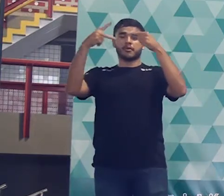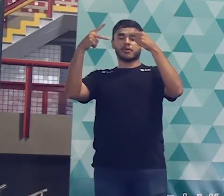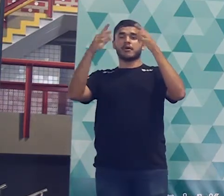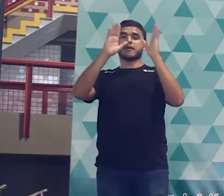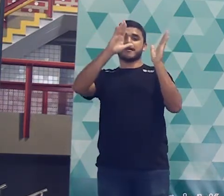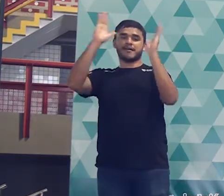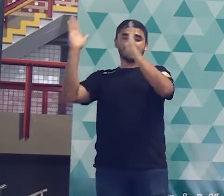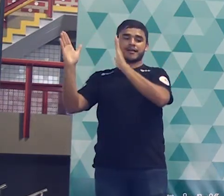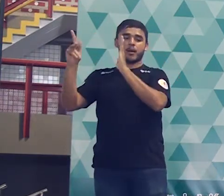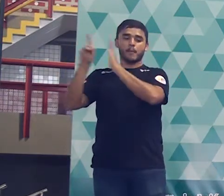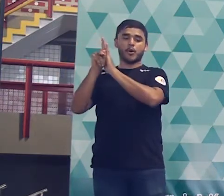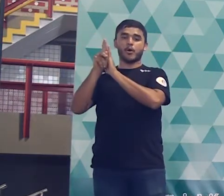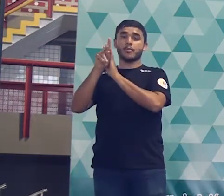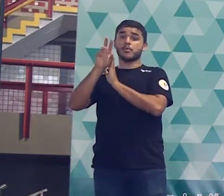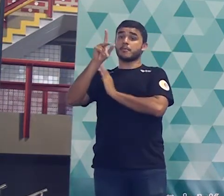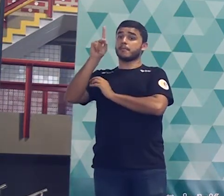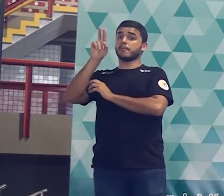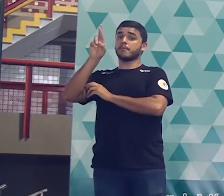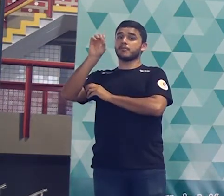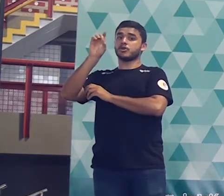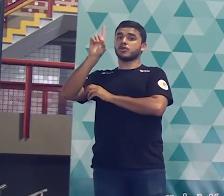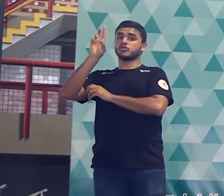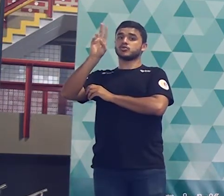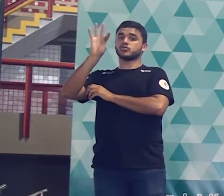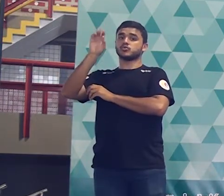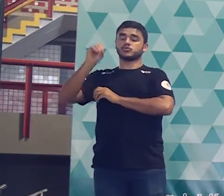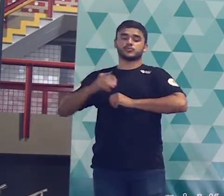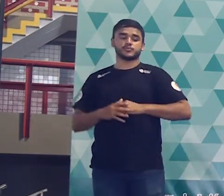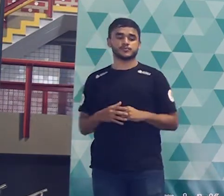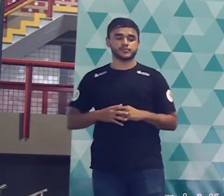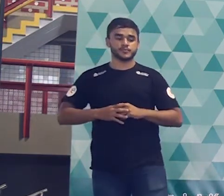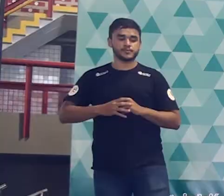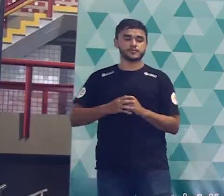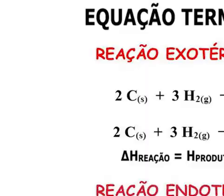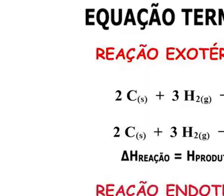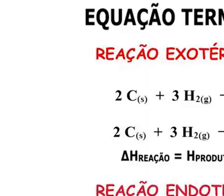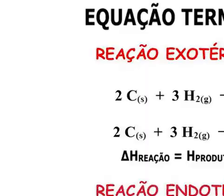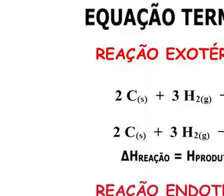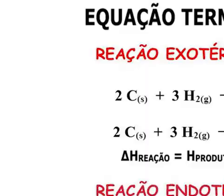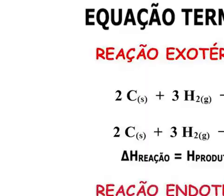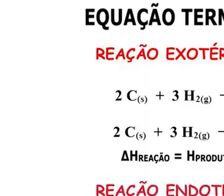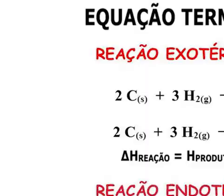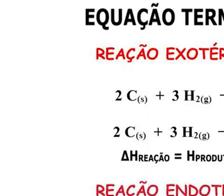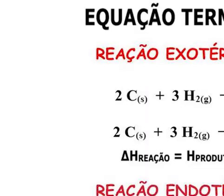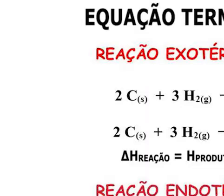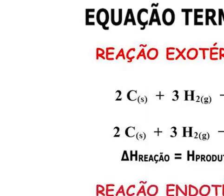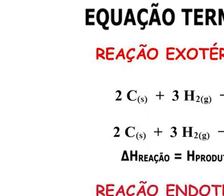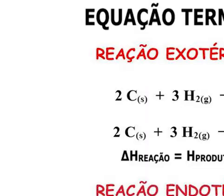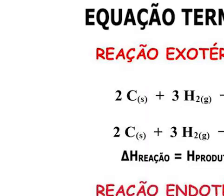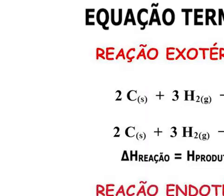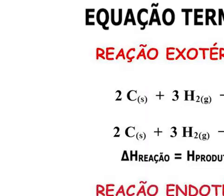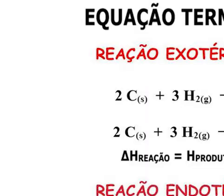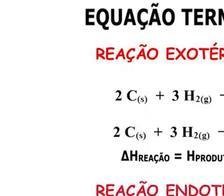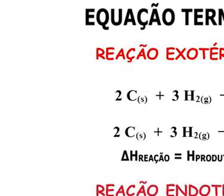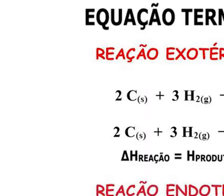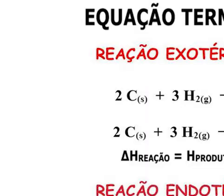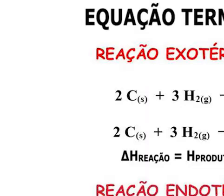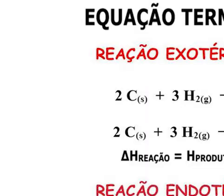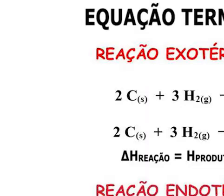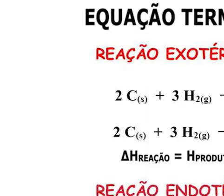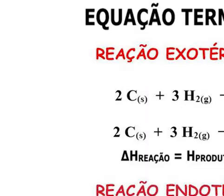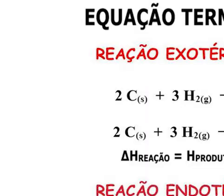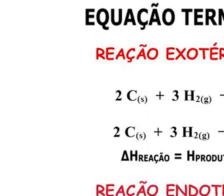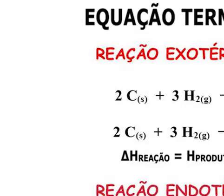não vão conseguir, porque vocês estão preparados. Olha quais são as representações que nós temos. Ó, ΔH é igual a